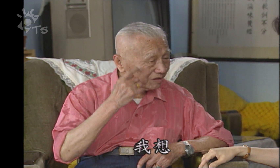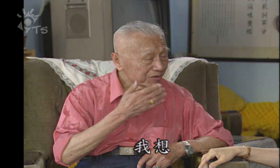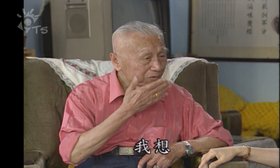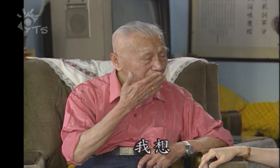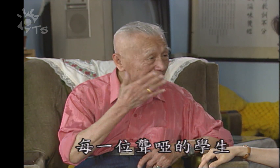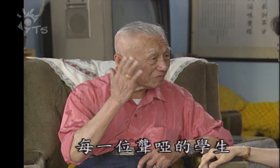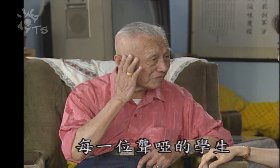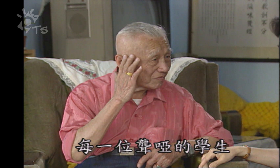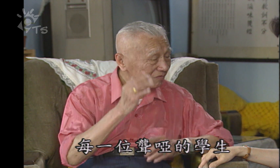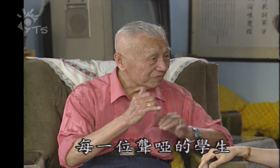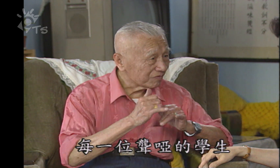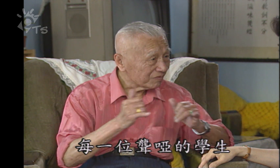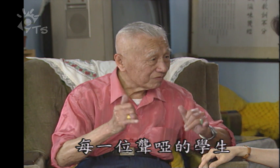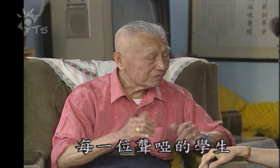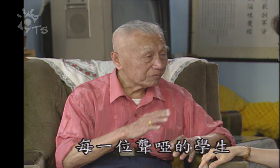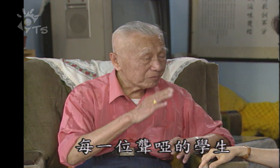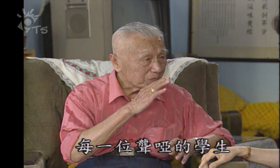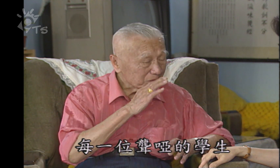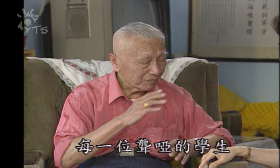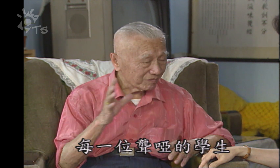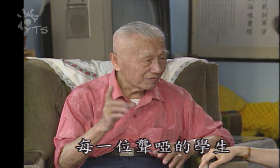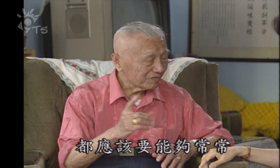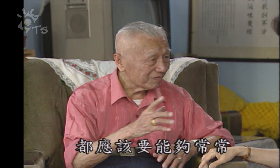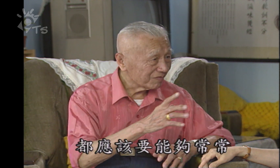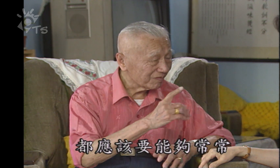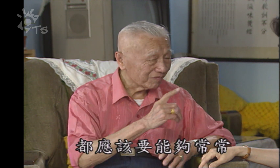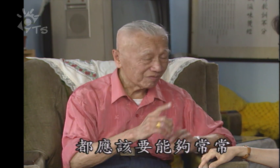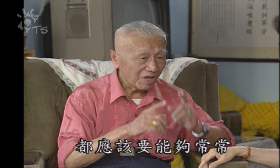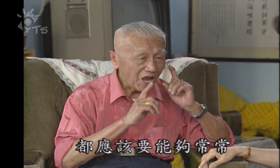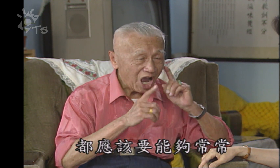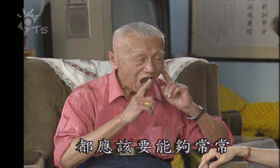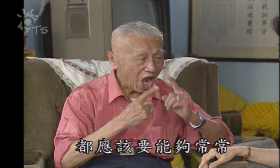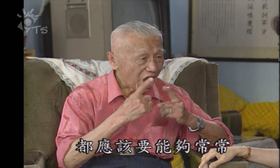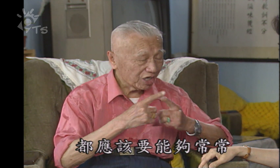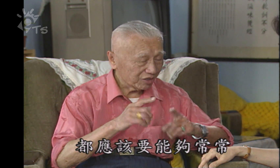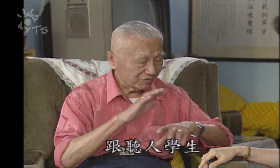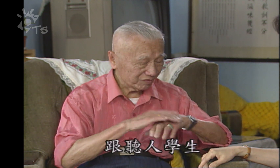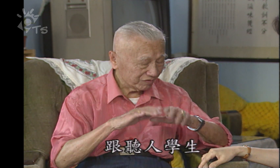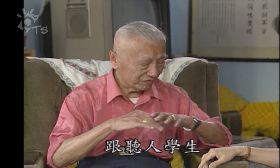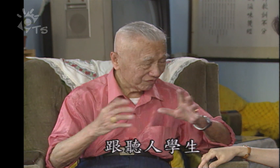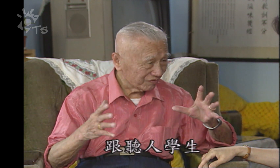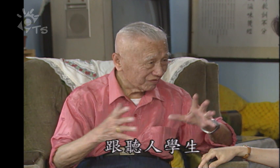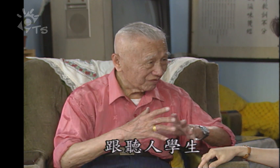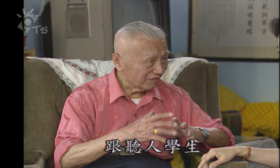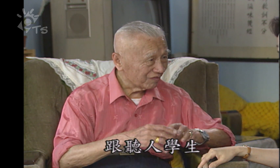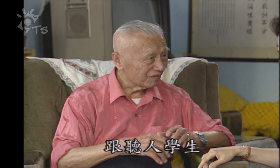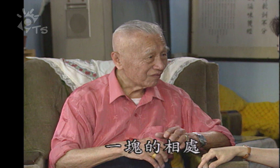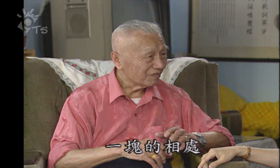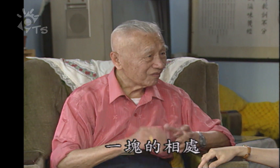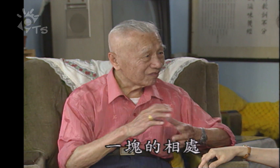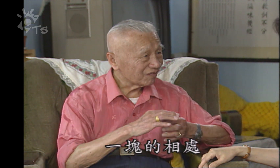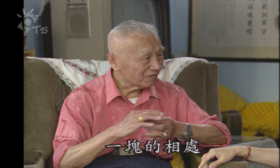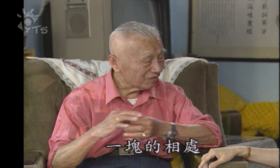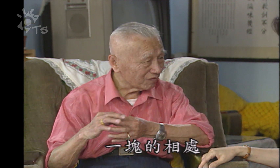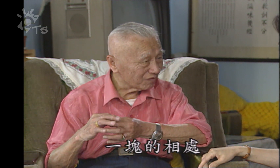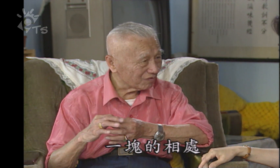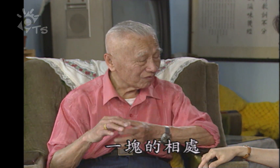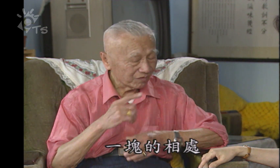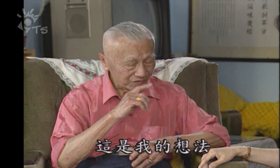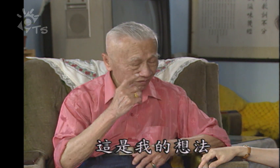每一位聋哑的学生啊，都应该要能够常常跟听人学生一块的相处，